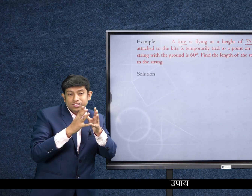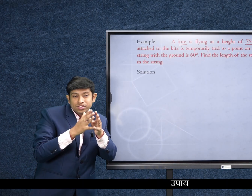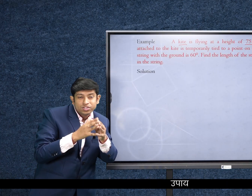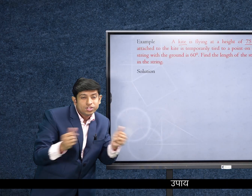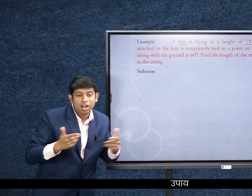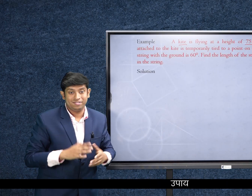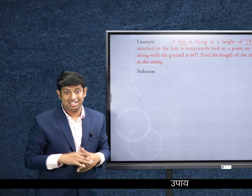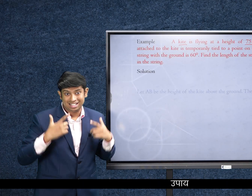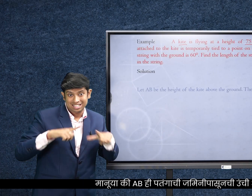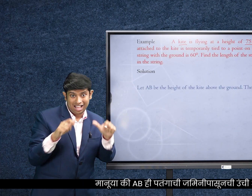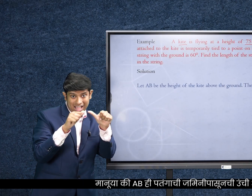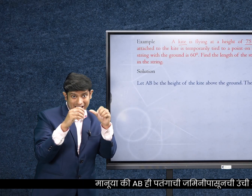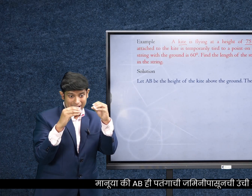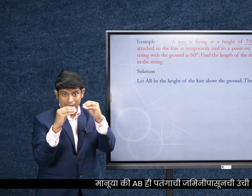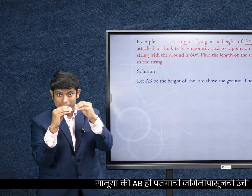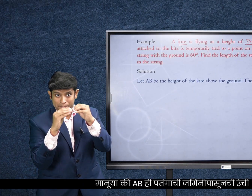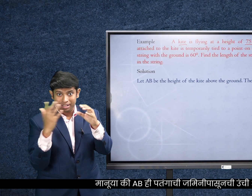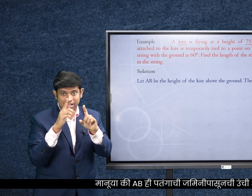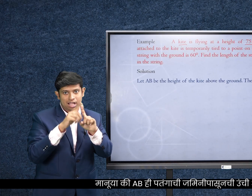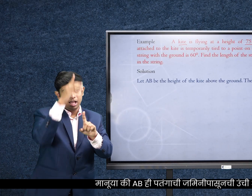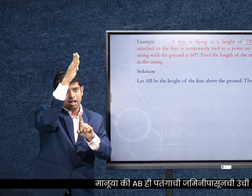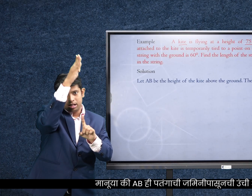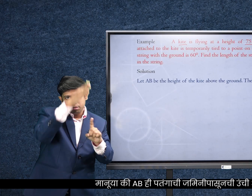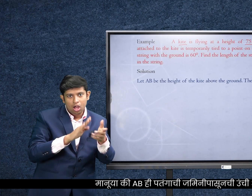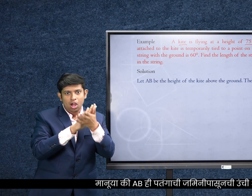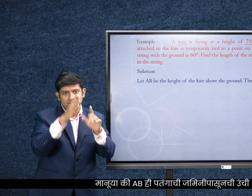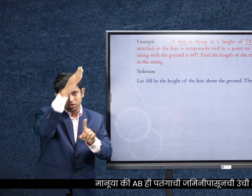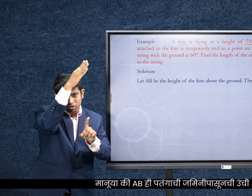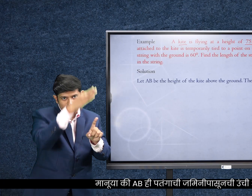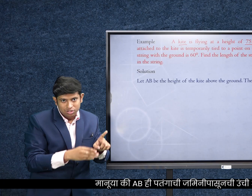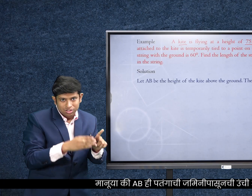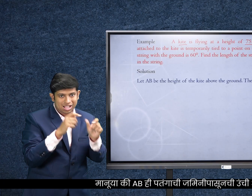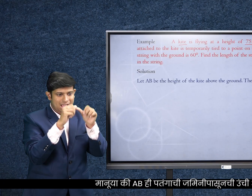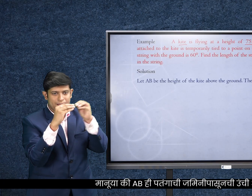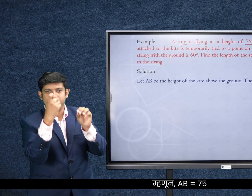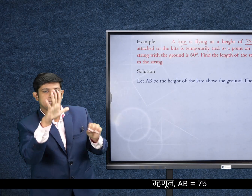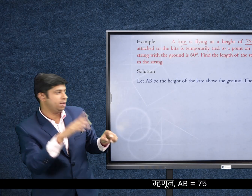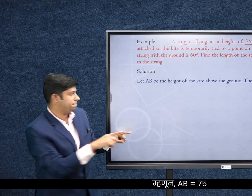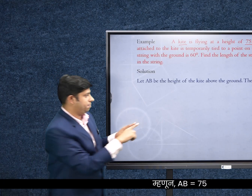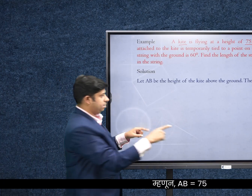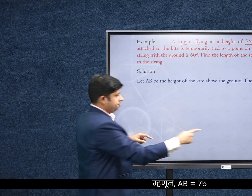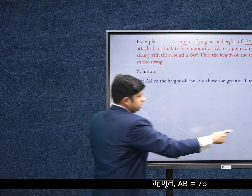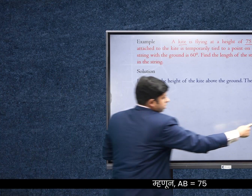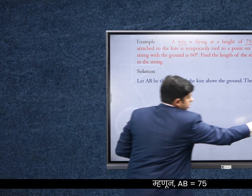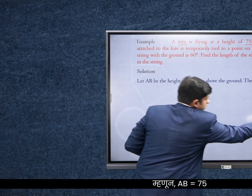उपाय: मानूया की AB ही पतंगाच्या जमिनीपासूनची उंची आहे, म्हणून AB बरोबर